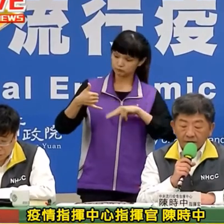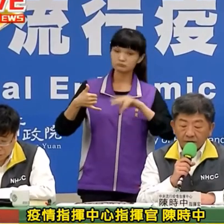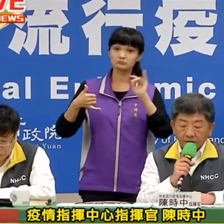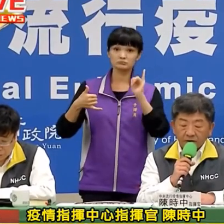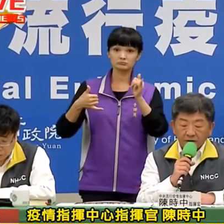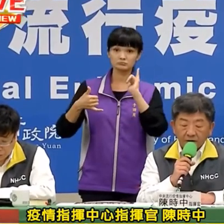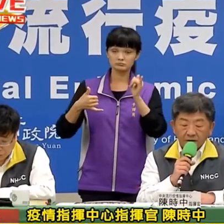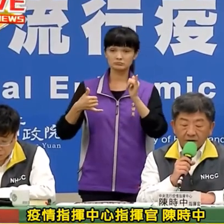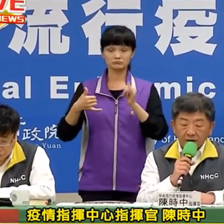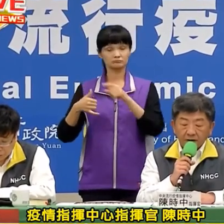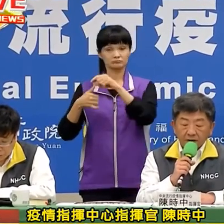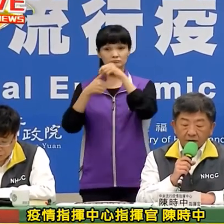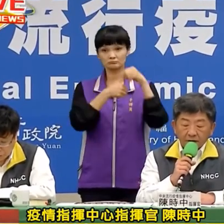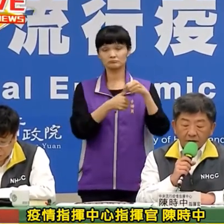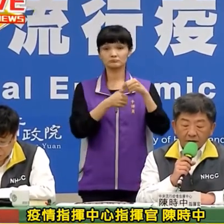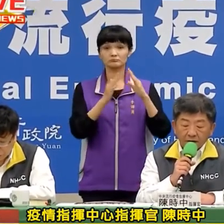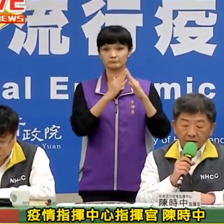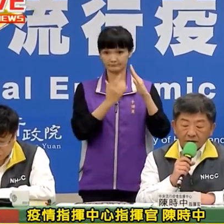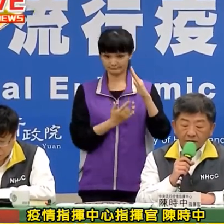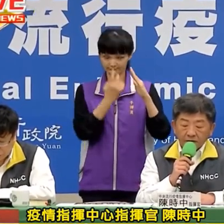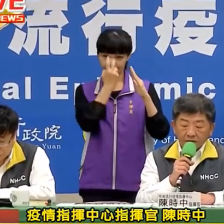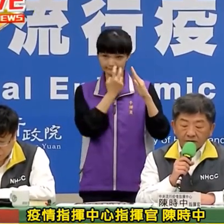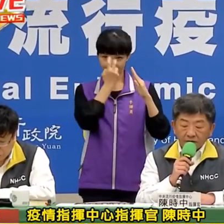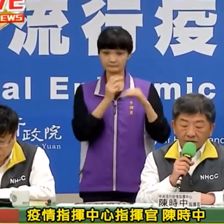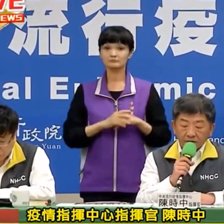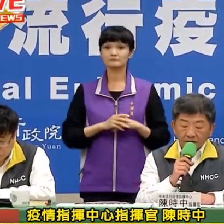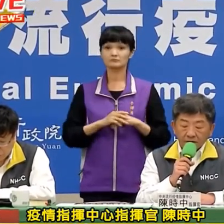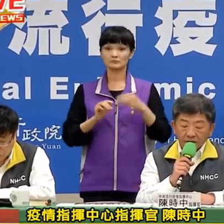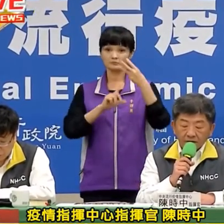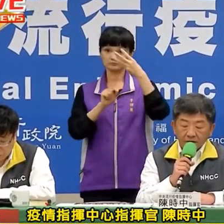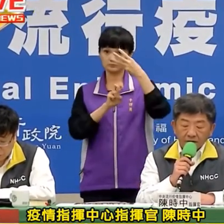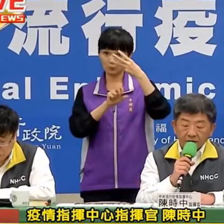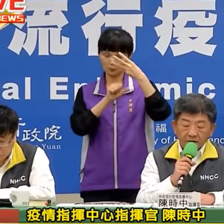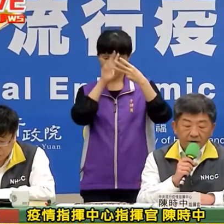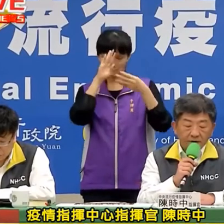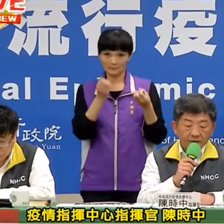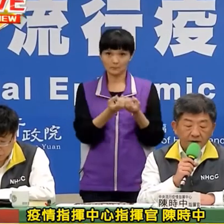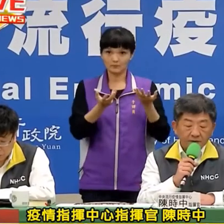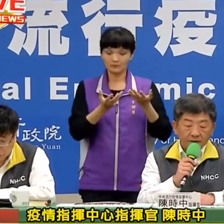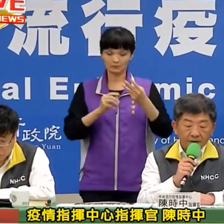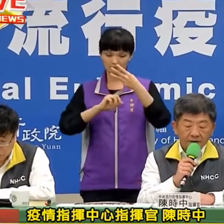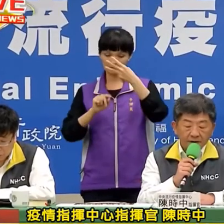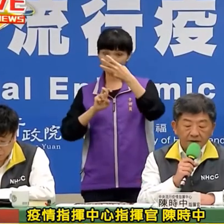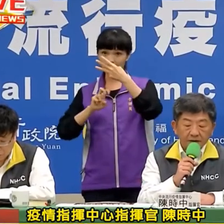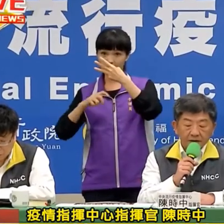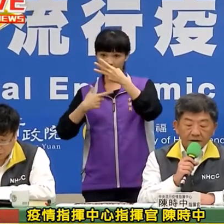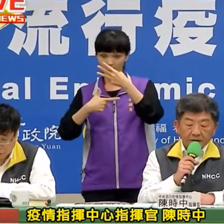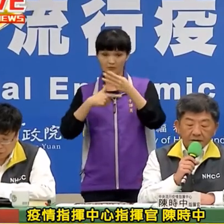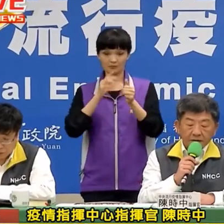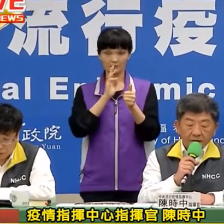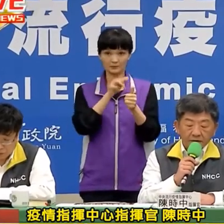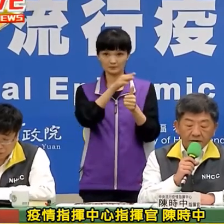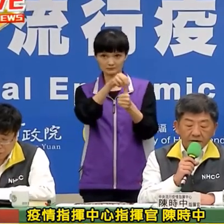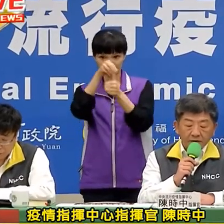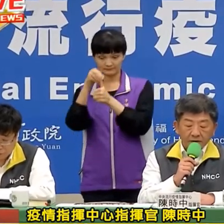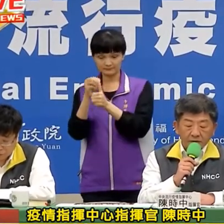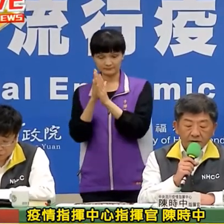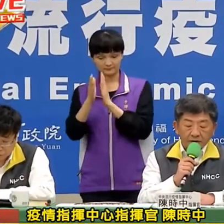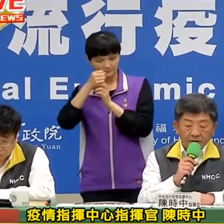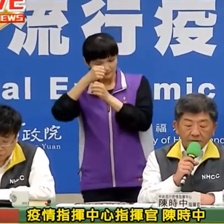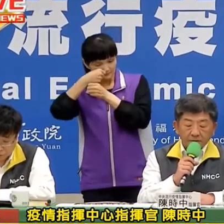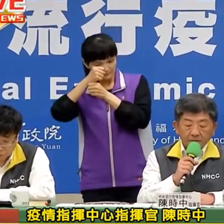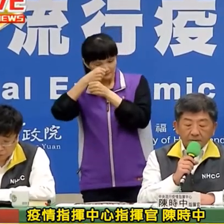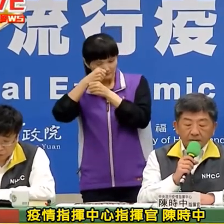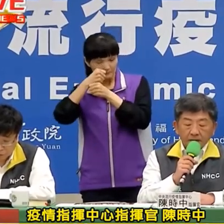是列入居家检疫，那25日发病，26日由卫生单位安排采检，那于近